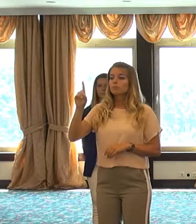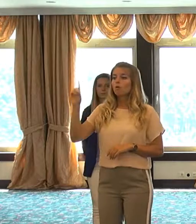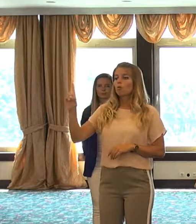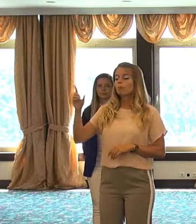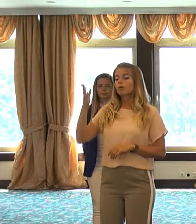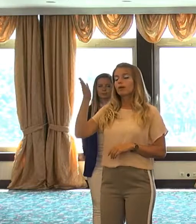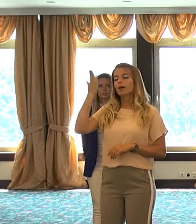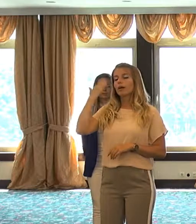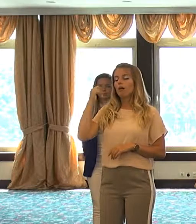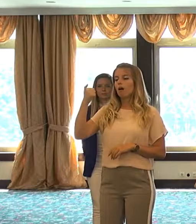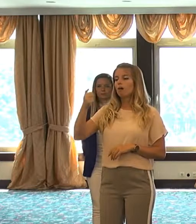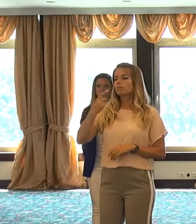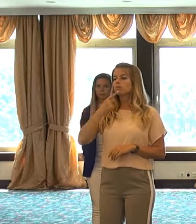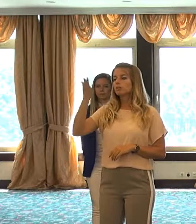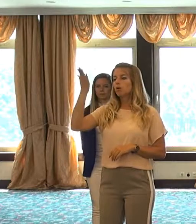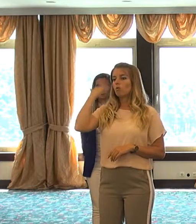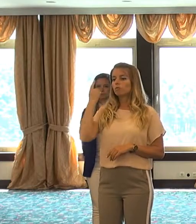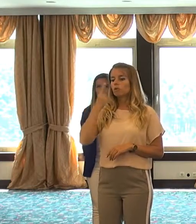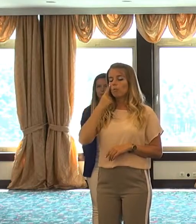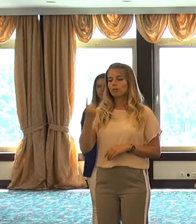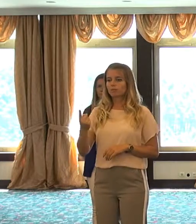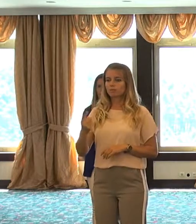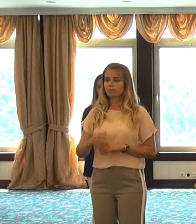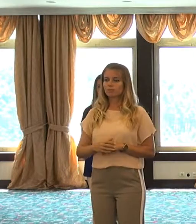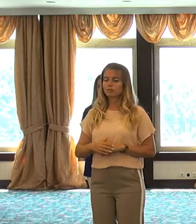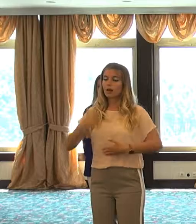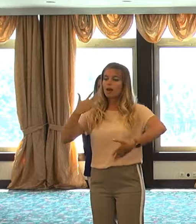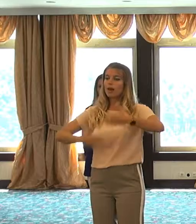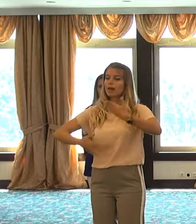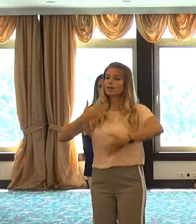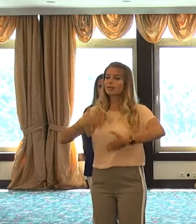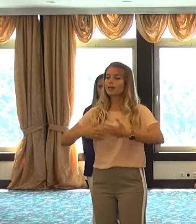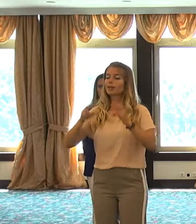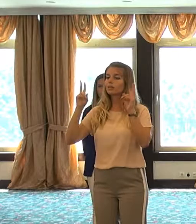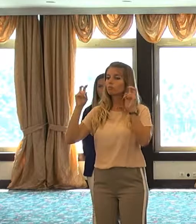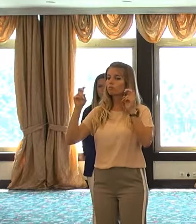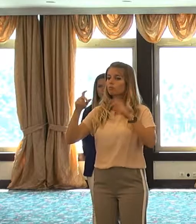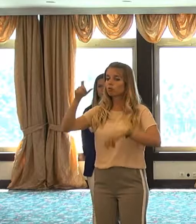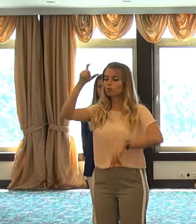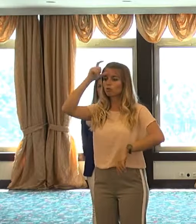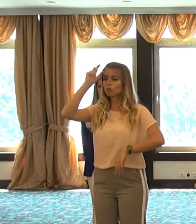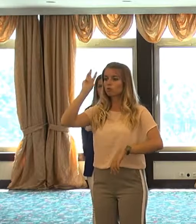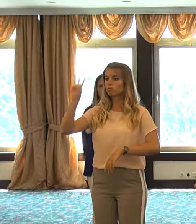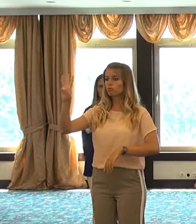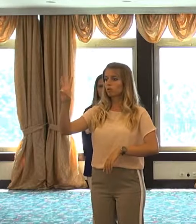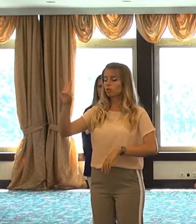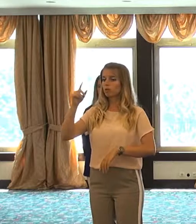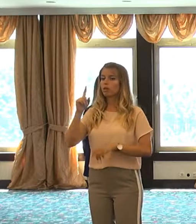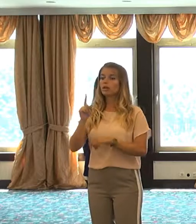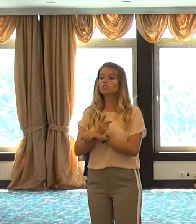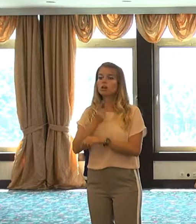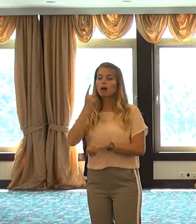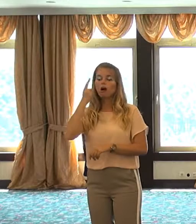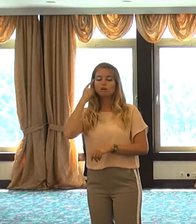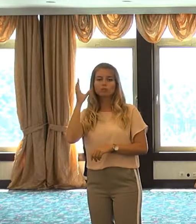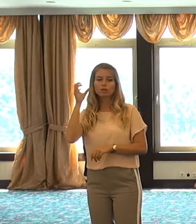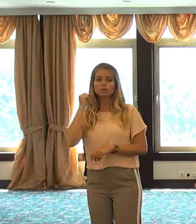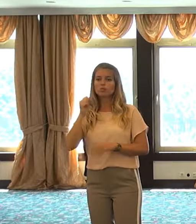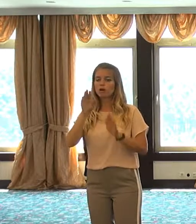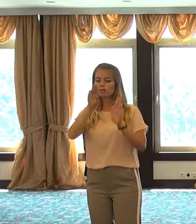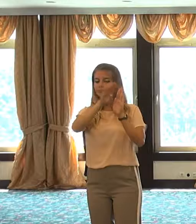döndüğümüzde, yani 6 sene önce bugüne geri döndüğümüzde, engelli konusu Türkiye'de dediğimizde 3 tane şey aklına geliyordu.